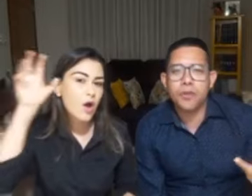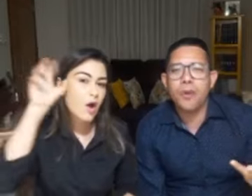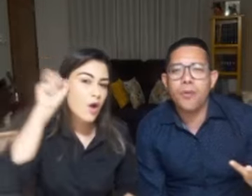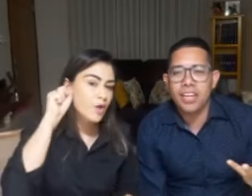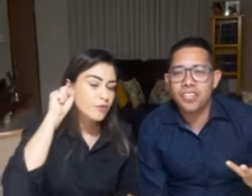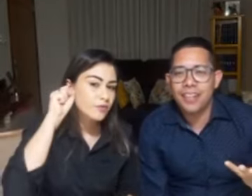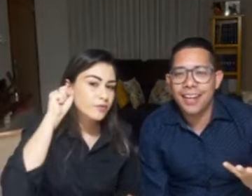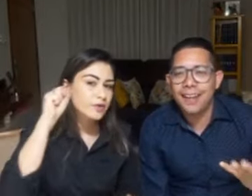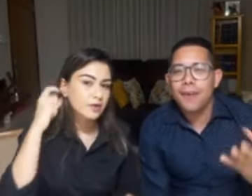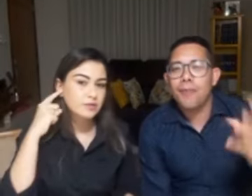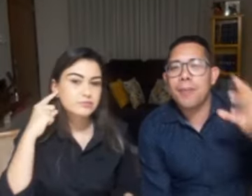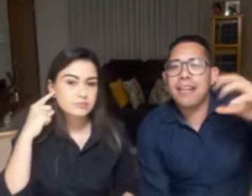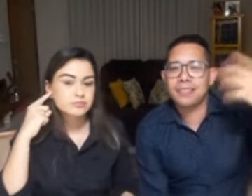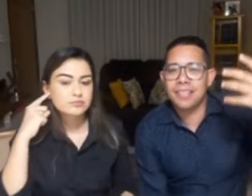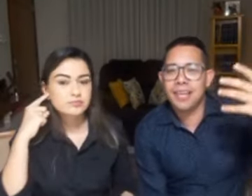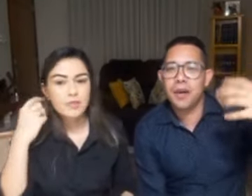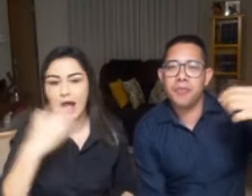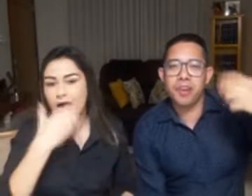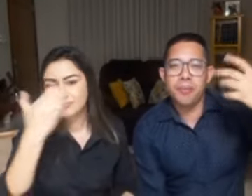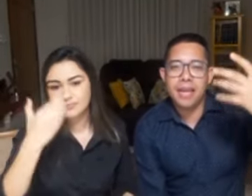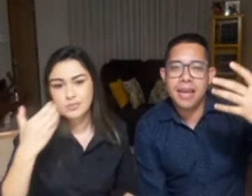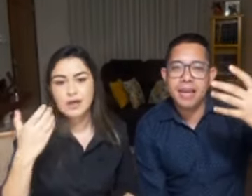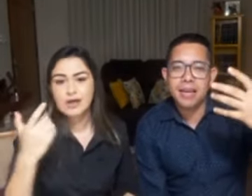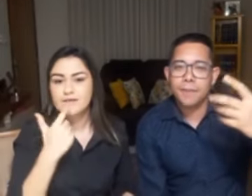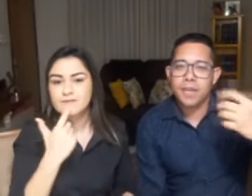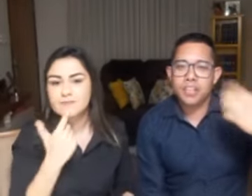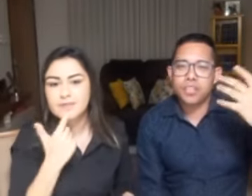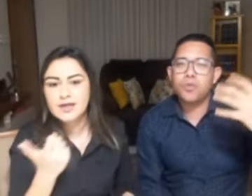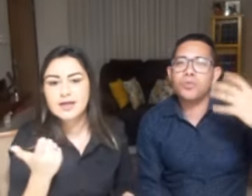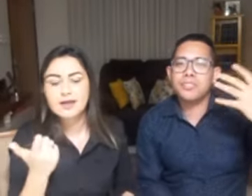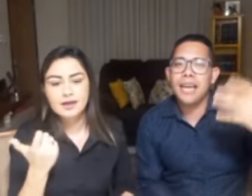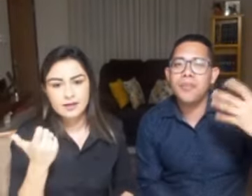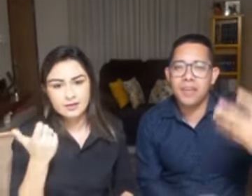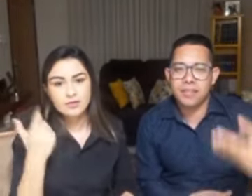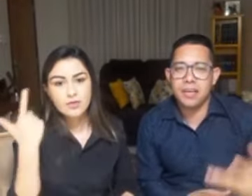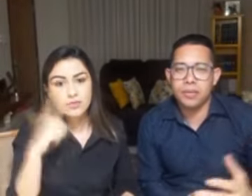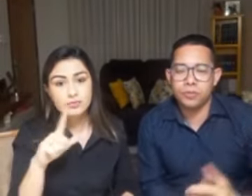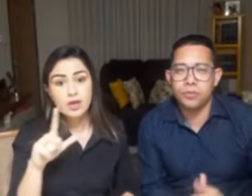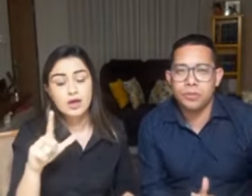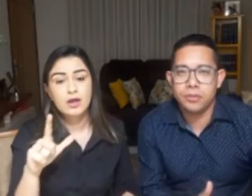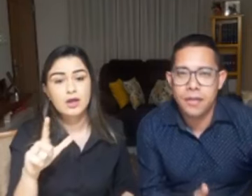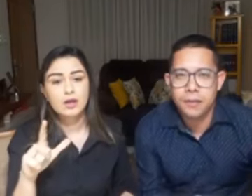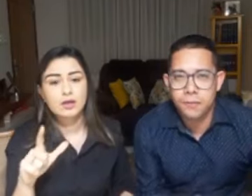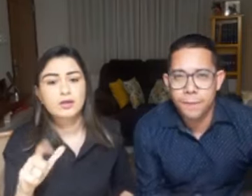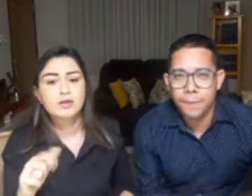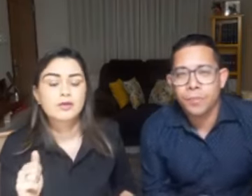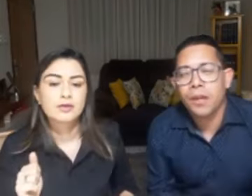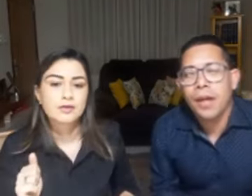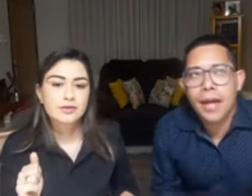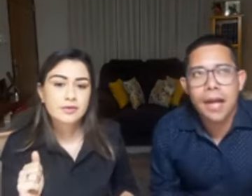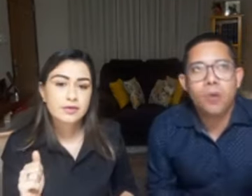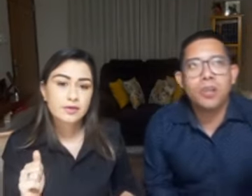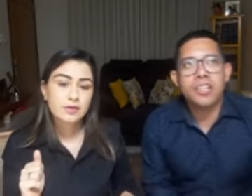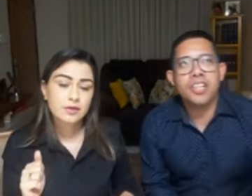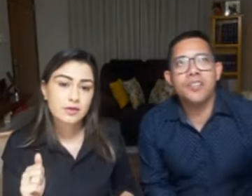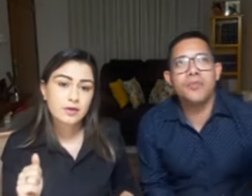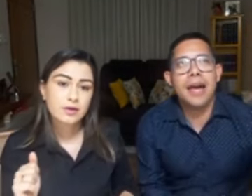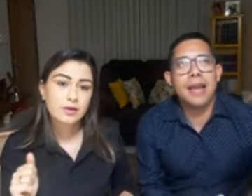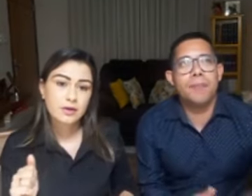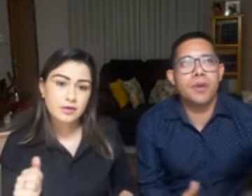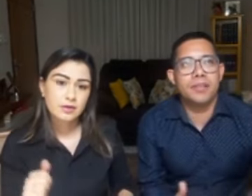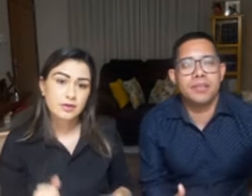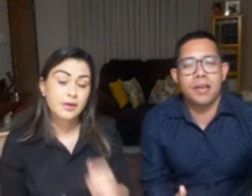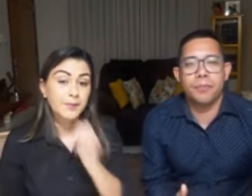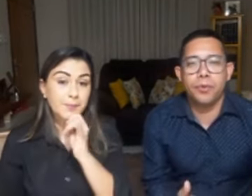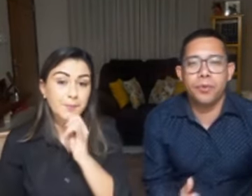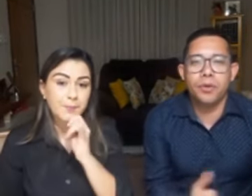imaginar normalmente, né, uma maçã vermelha. A gente consegue fazer isso, certo? Quando a gente fala,